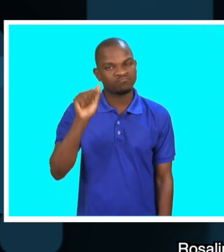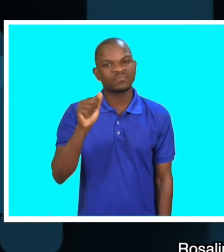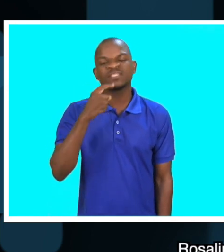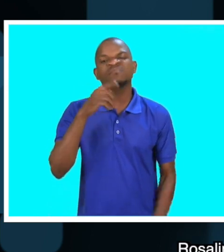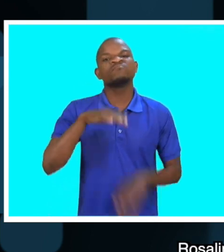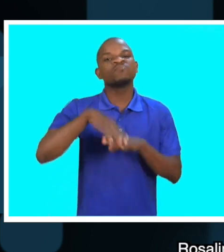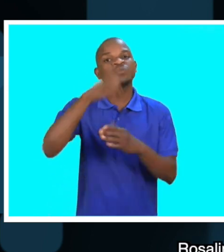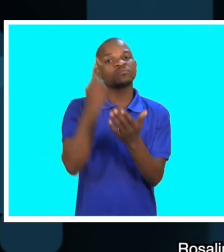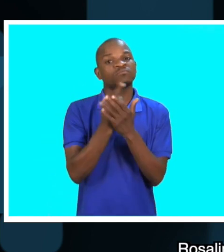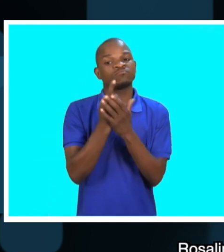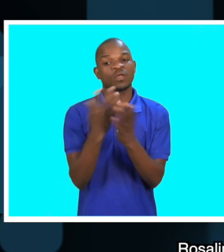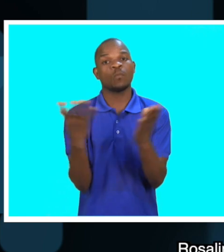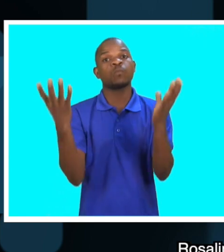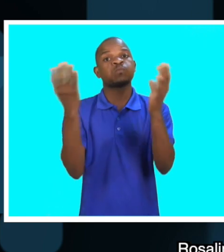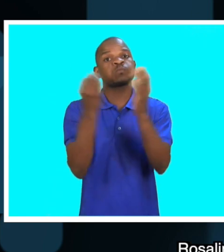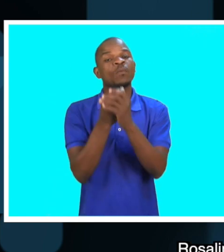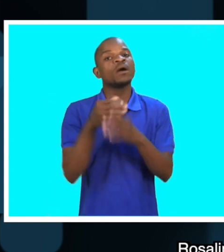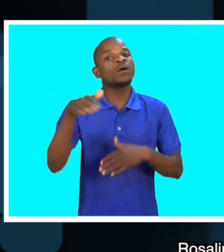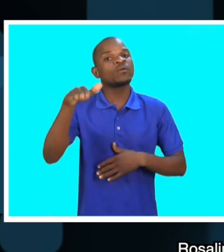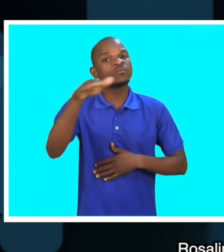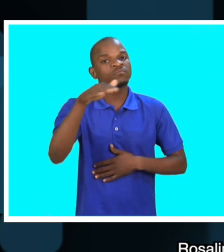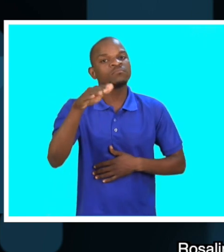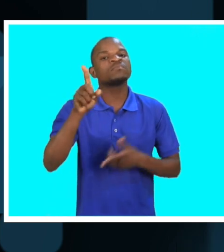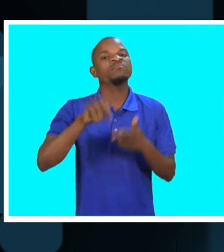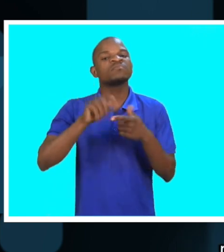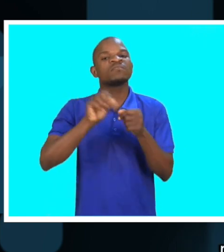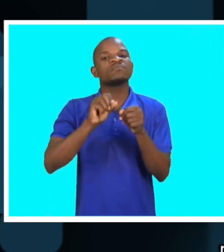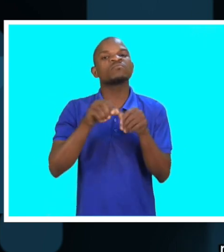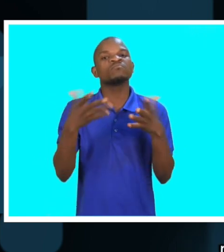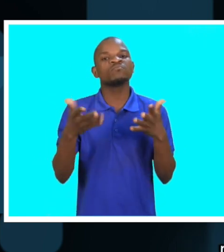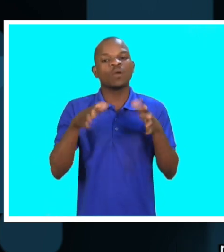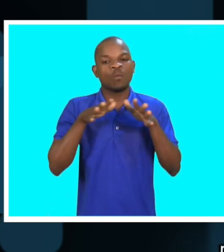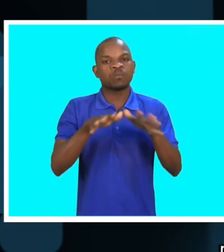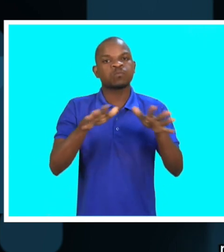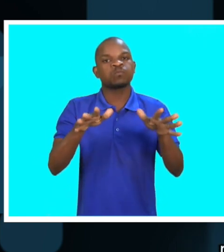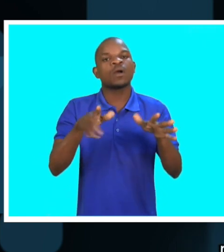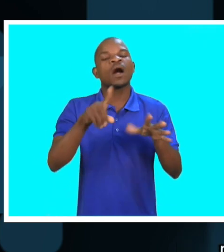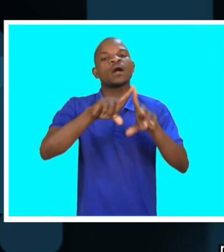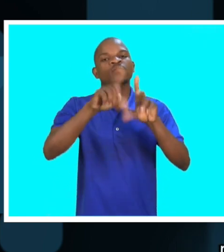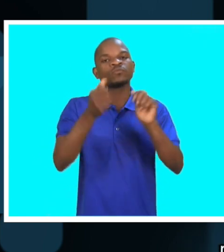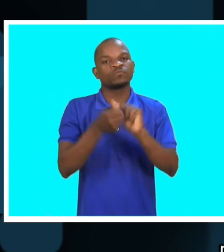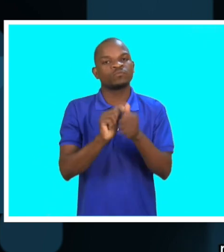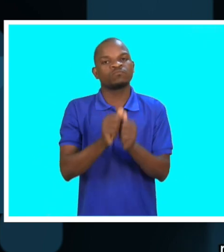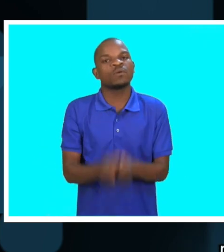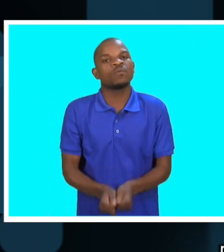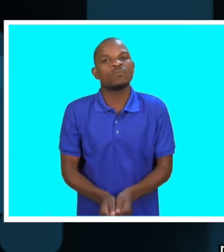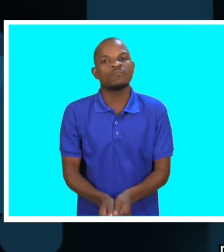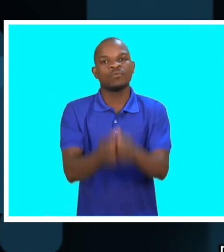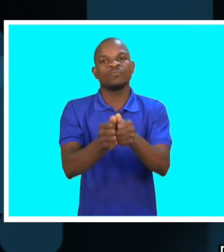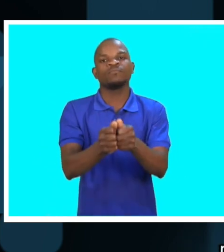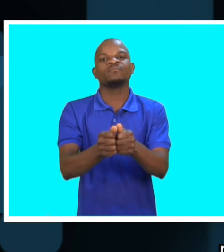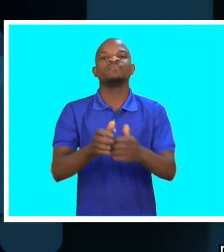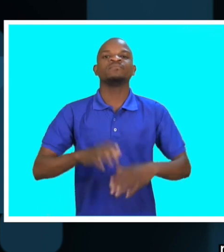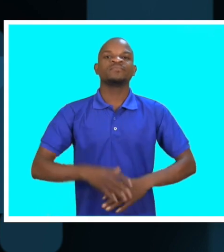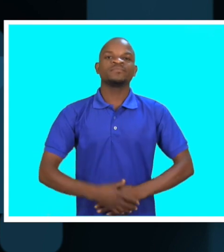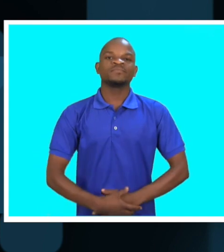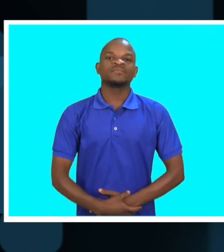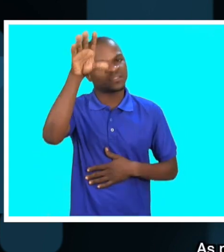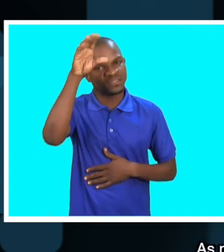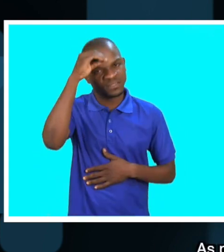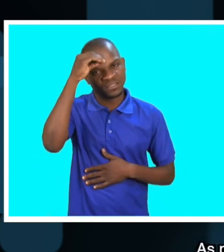salienta a importância do envolvimento das comunidades na massificação desta modalidade